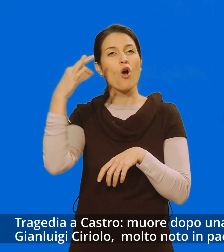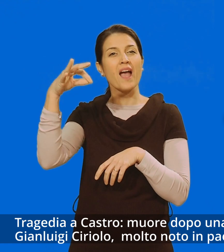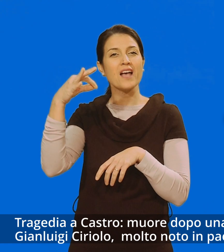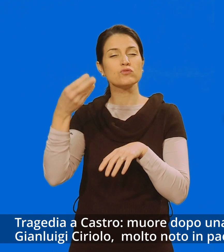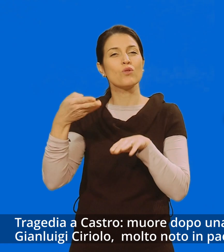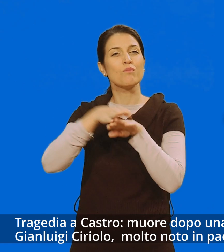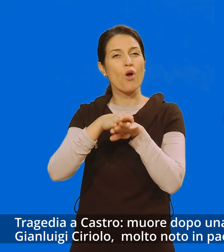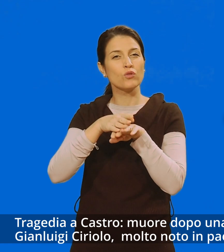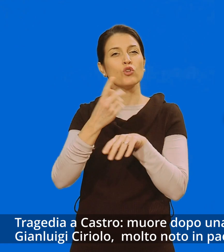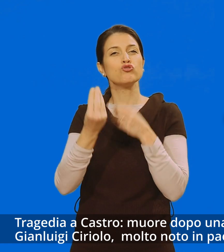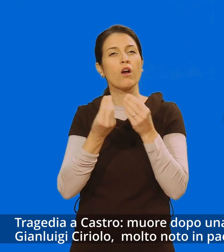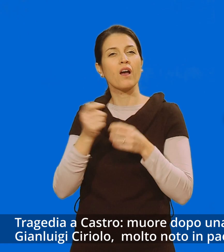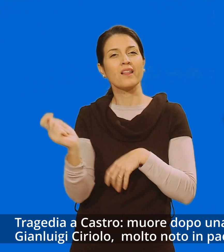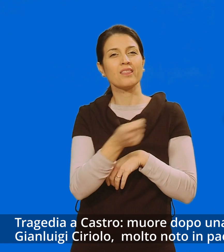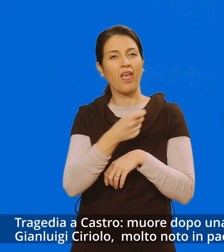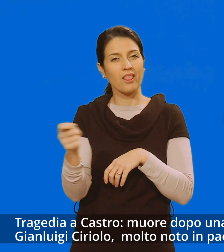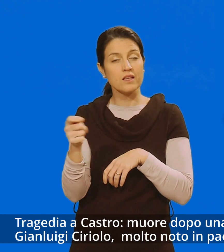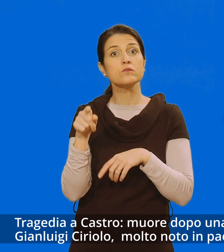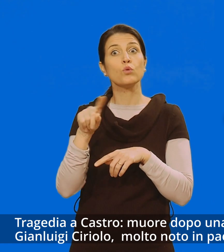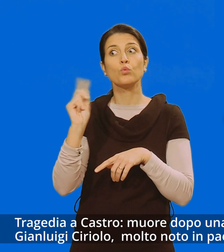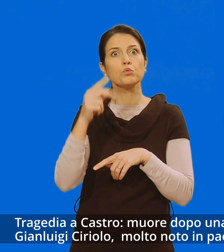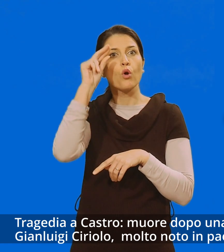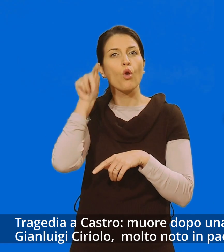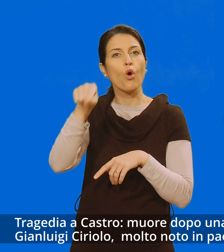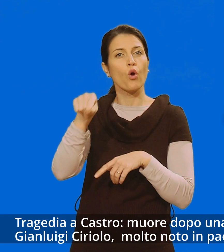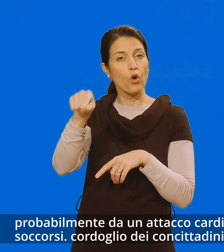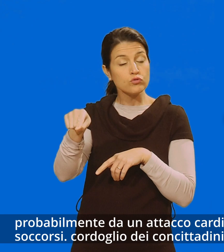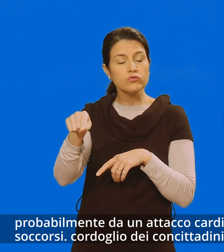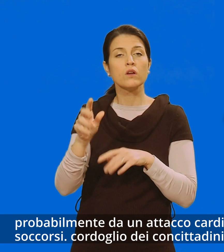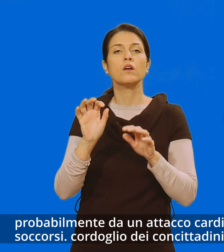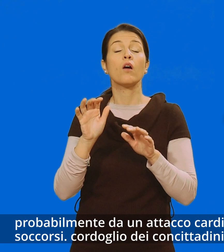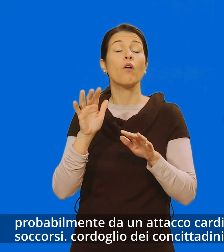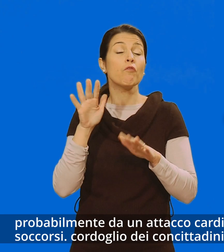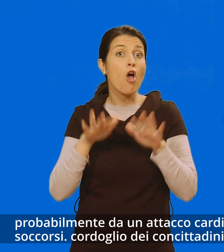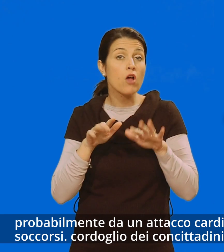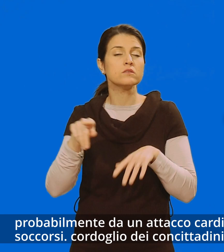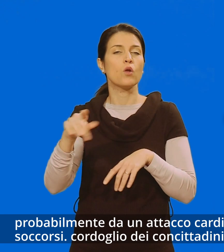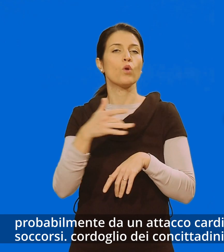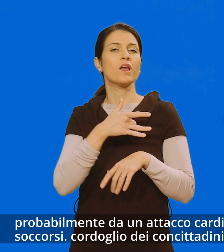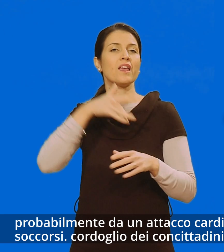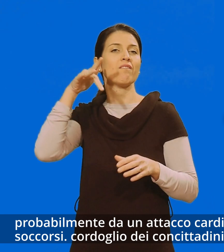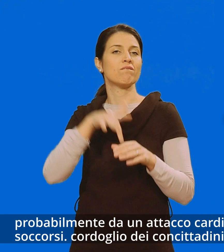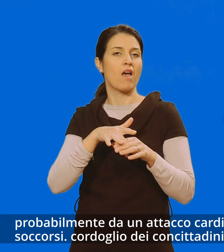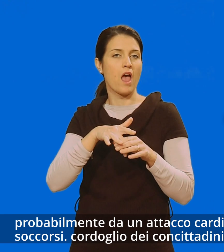molto noto in paese stroncato probabilmente da un attacco cardiaco sotto la doccia